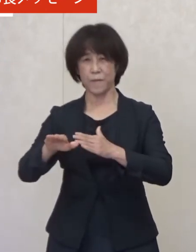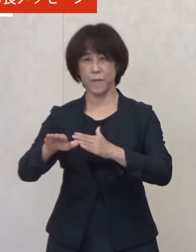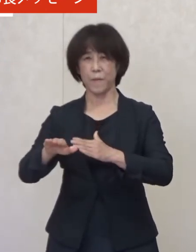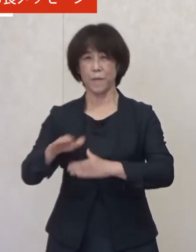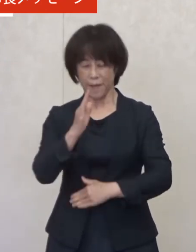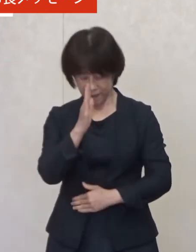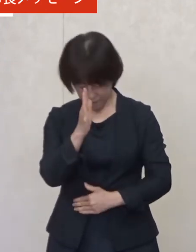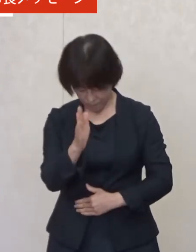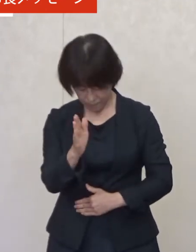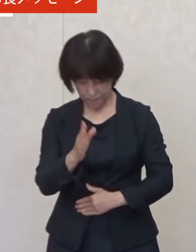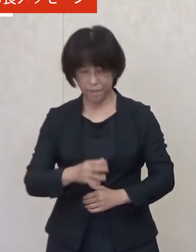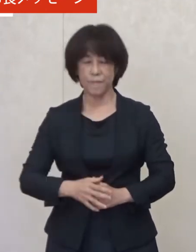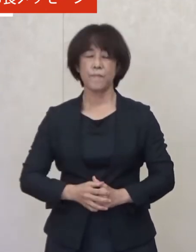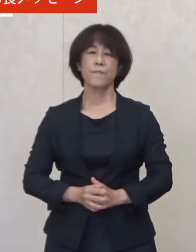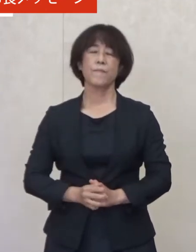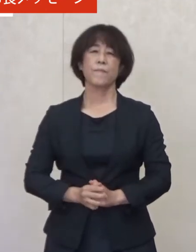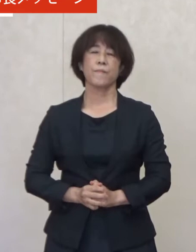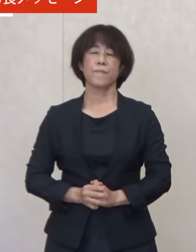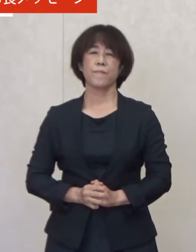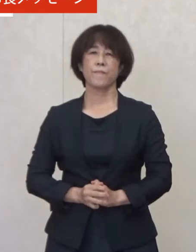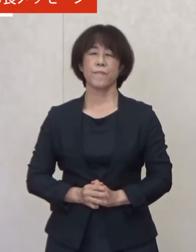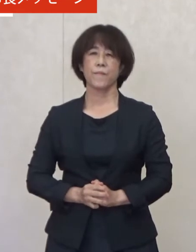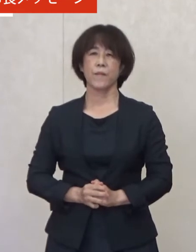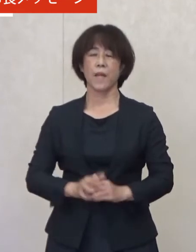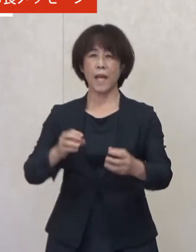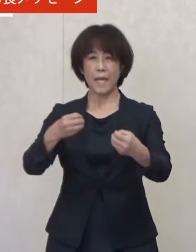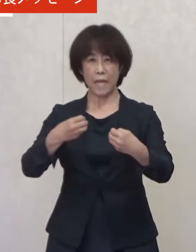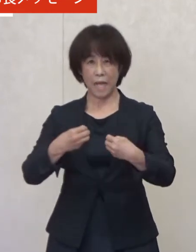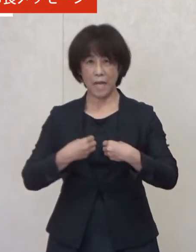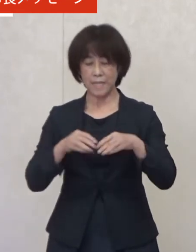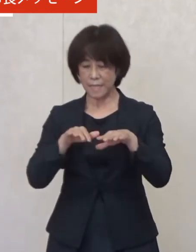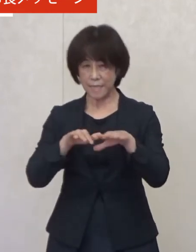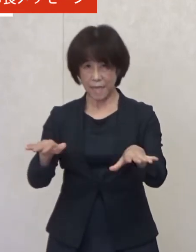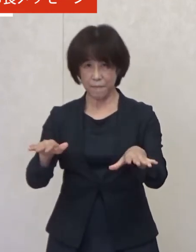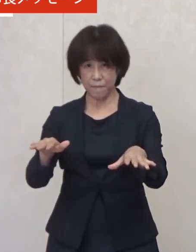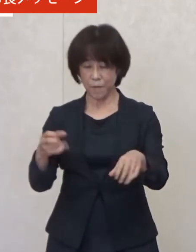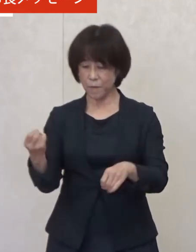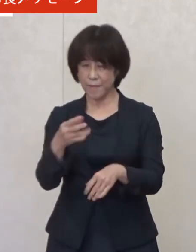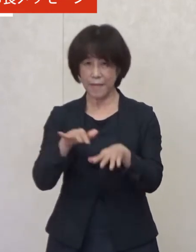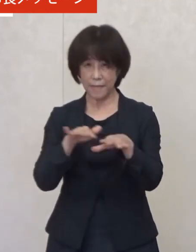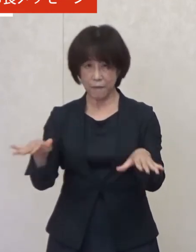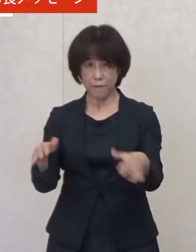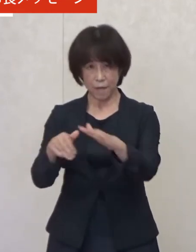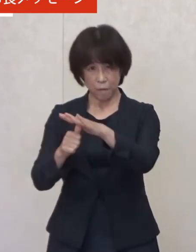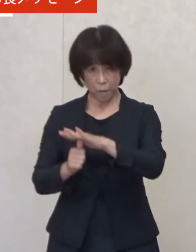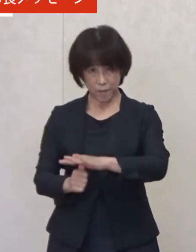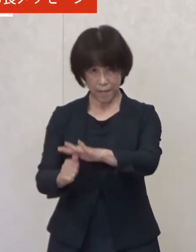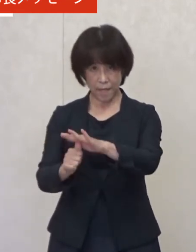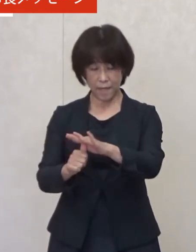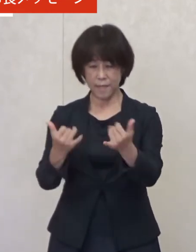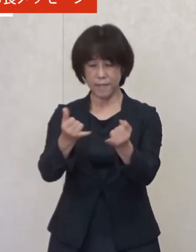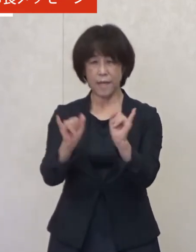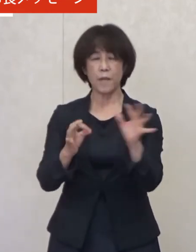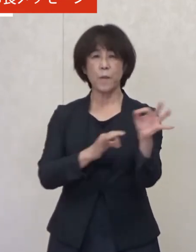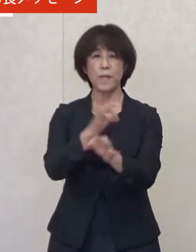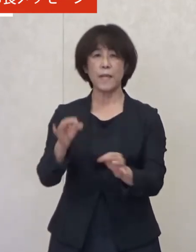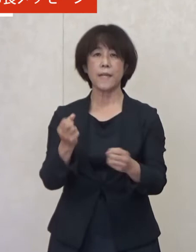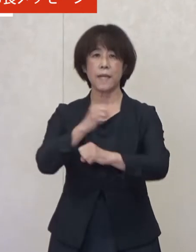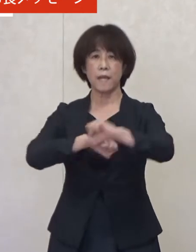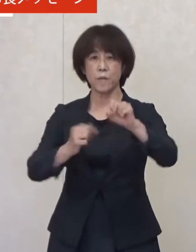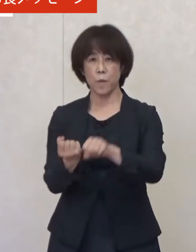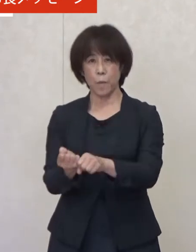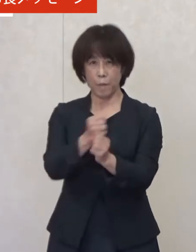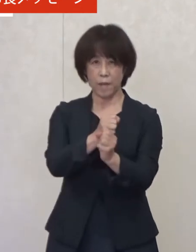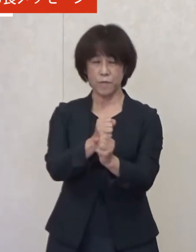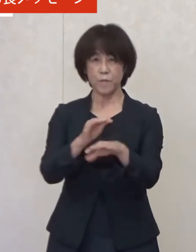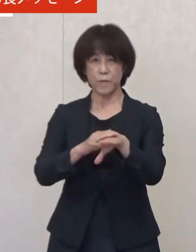願いします。感染の再拡大を抑え、社会経済活動再開の鍵となるのが